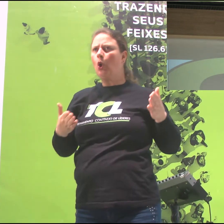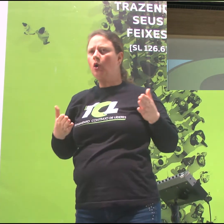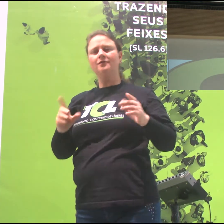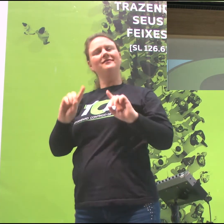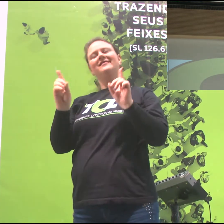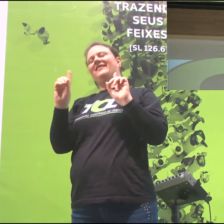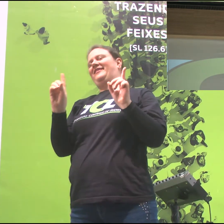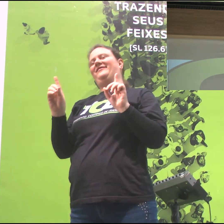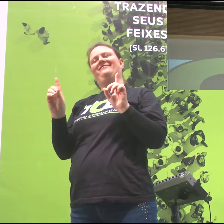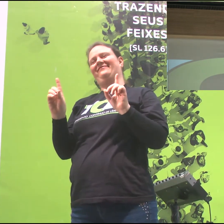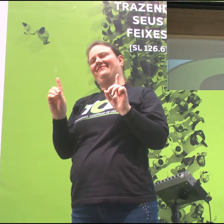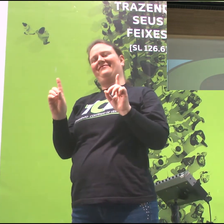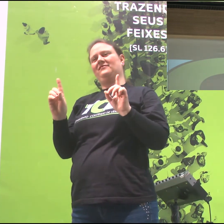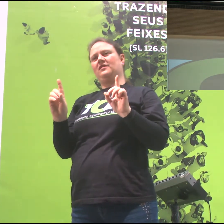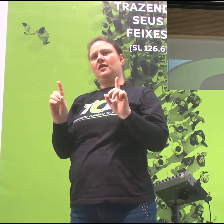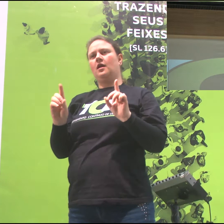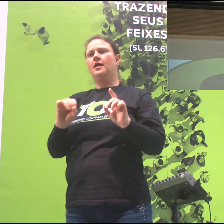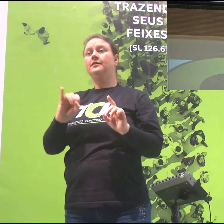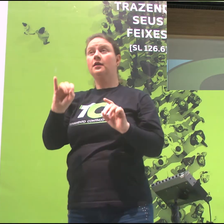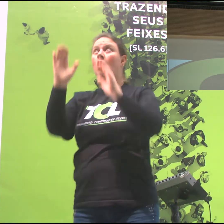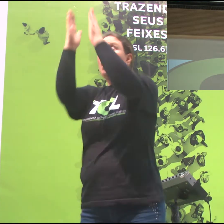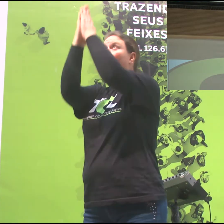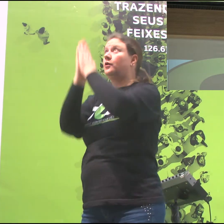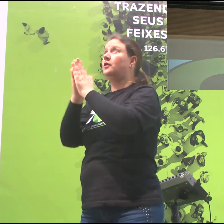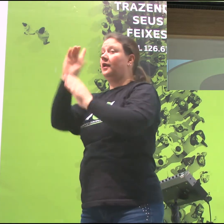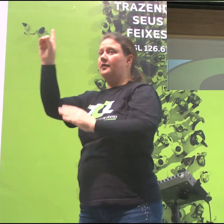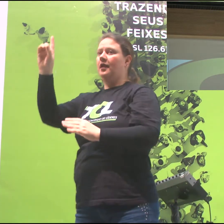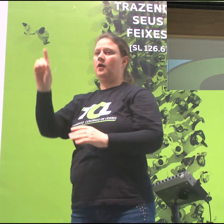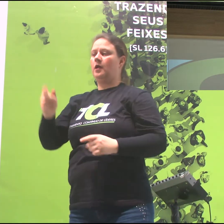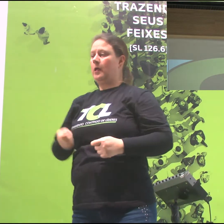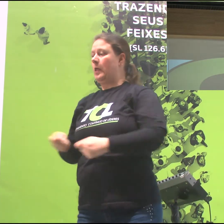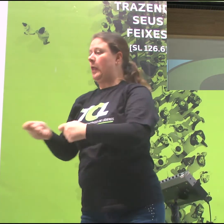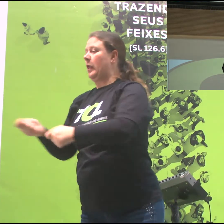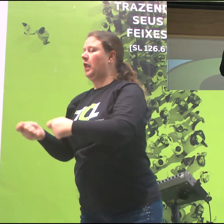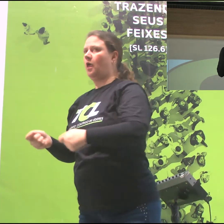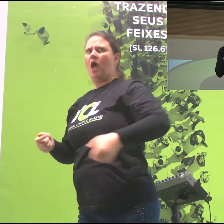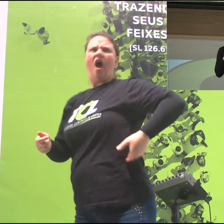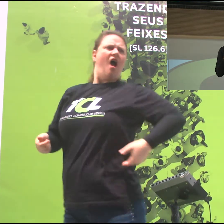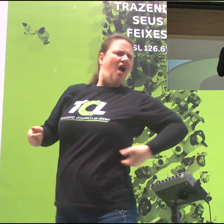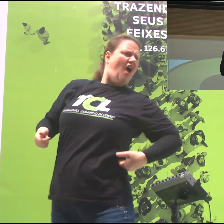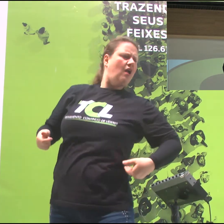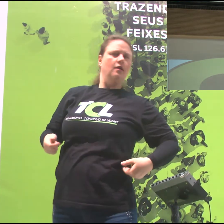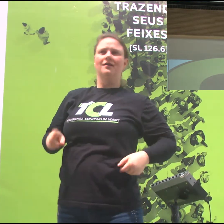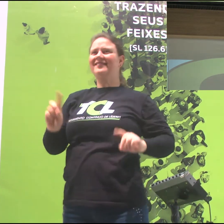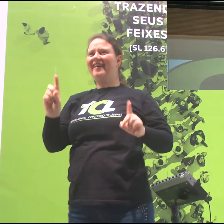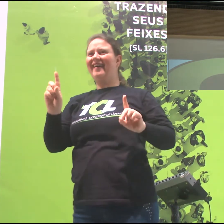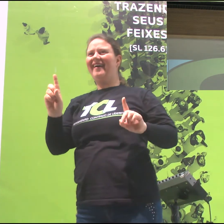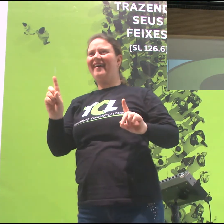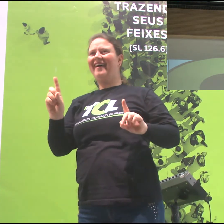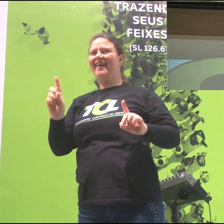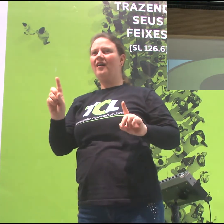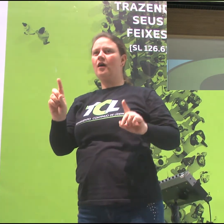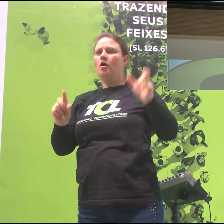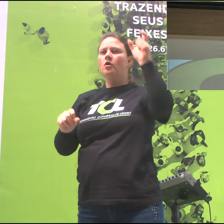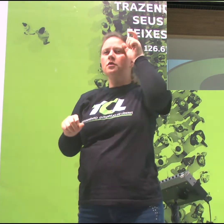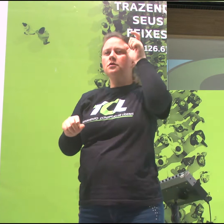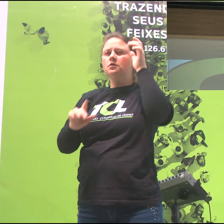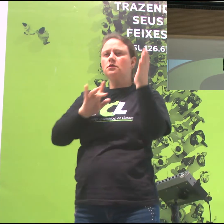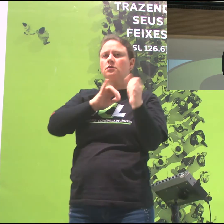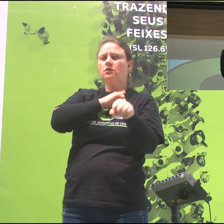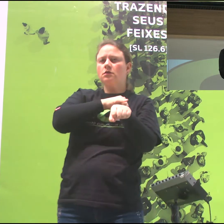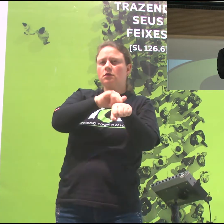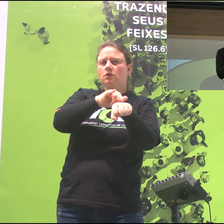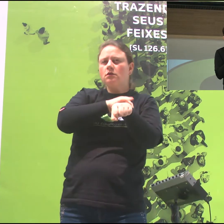começa a adorar a Deus, você sente umas espetadas aí, Ele não faz isso. O diabo, ele é sutil, então ele